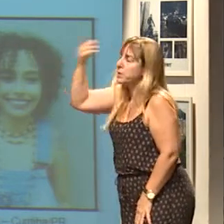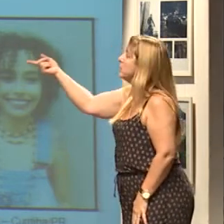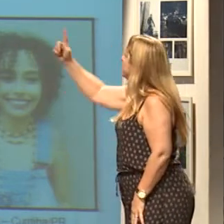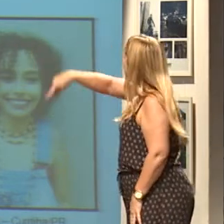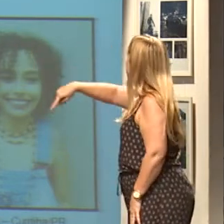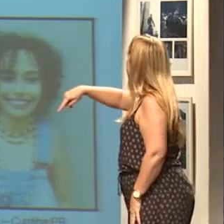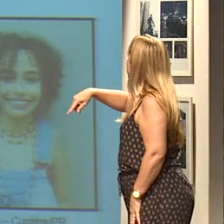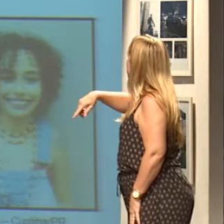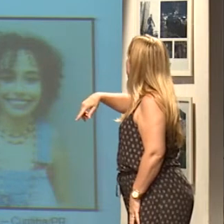De São Paulo,